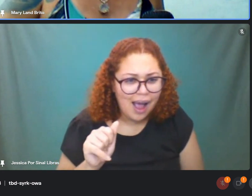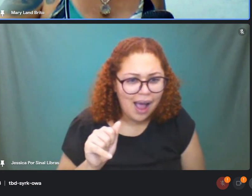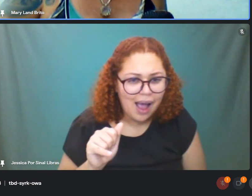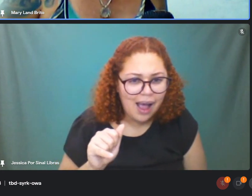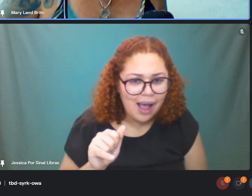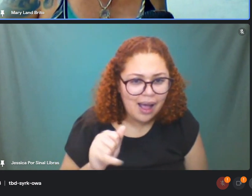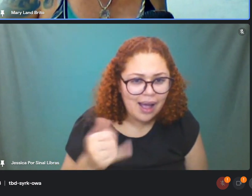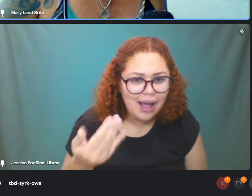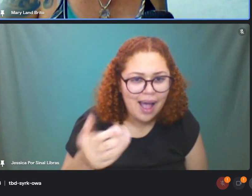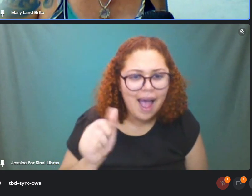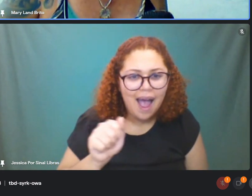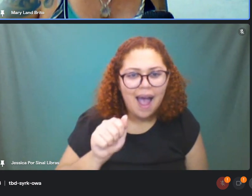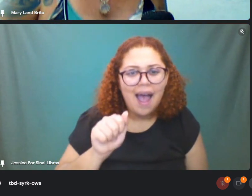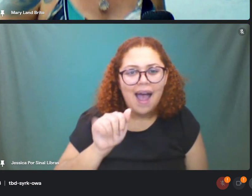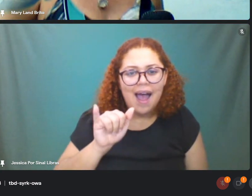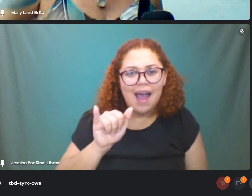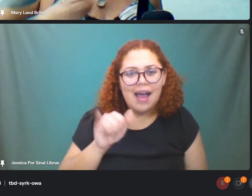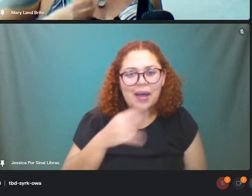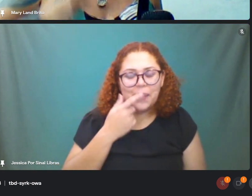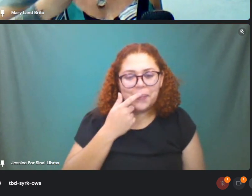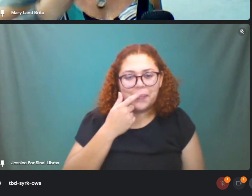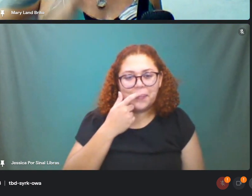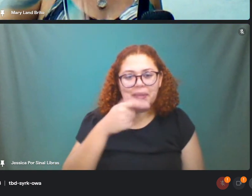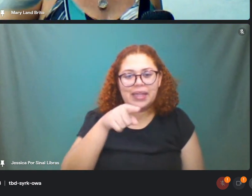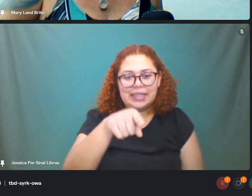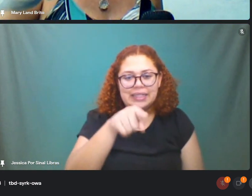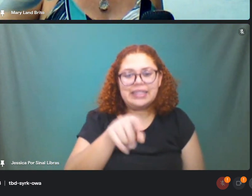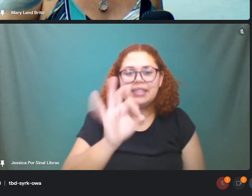Pronto. Então, ela está fazendo